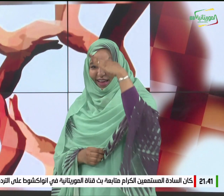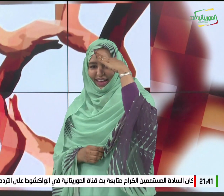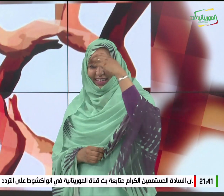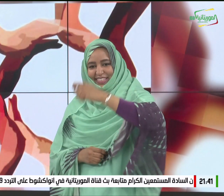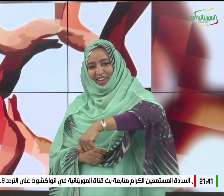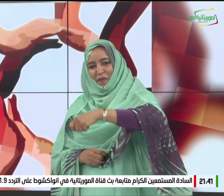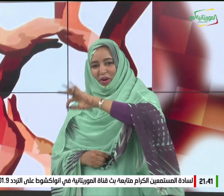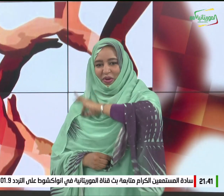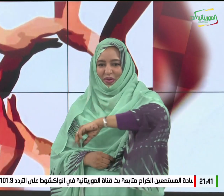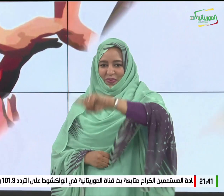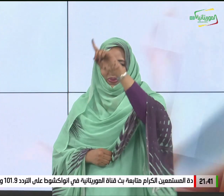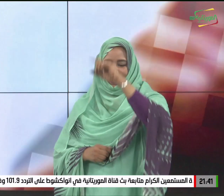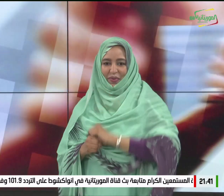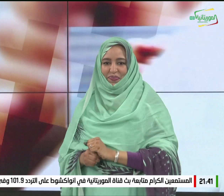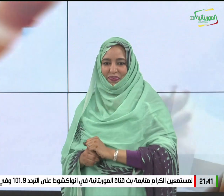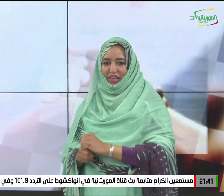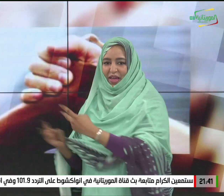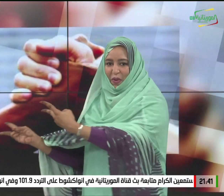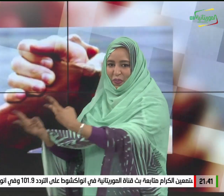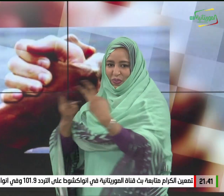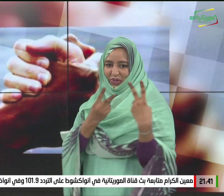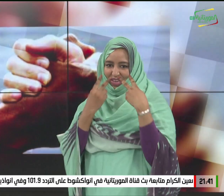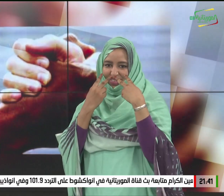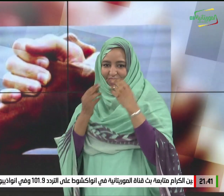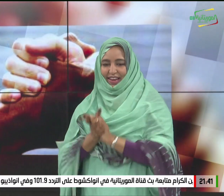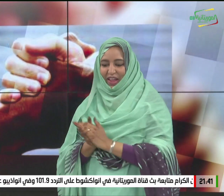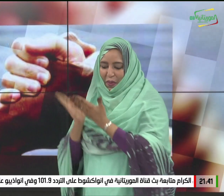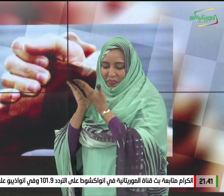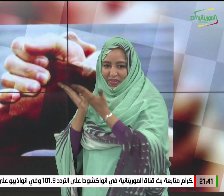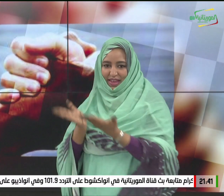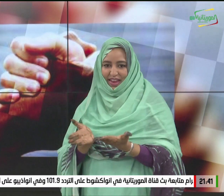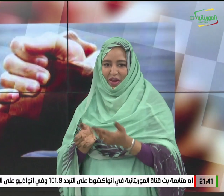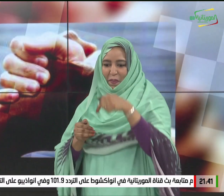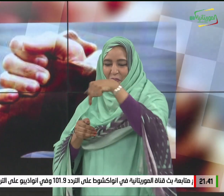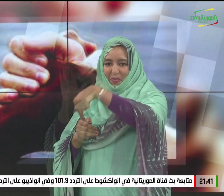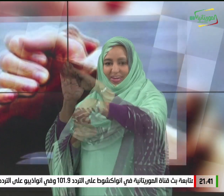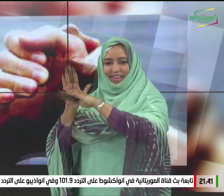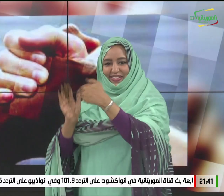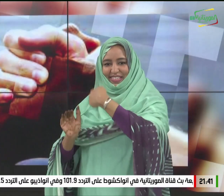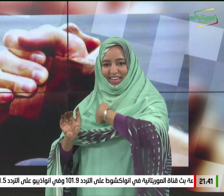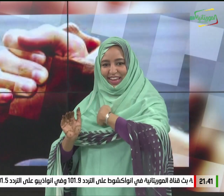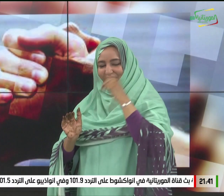السلام عليكم ورحمة الله مشاهدينا الكرام، أهلا بكم في برنامج أنا